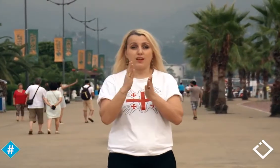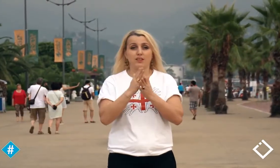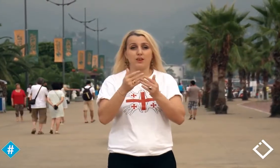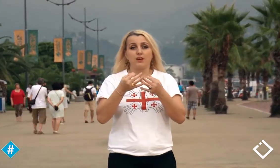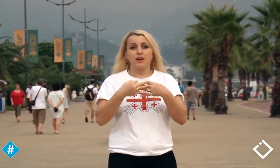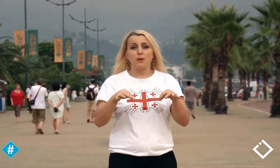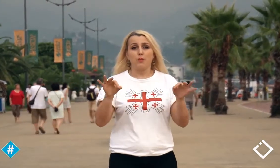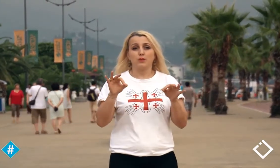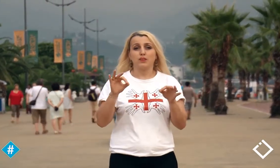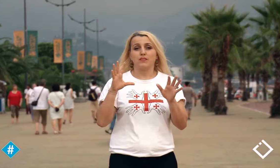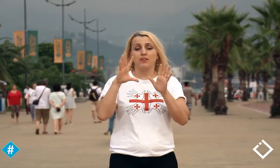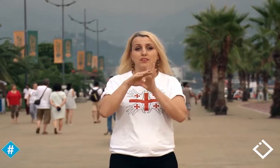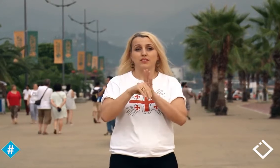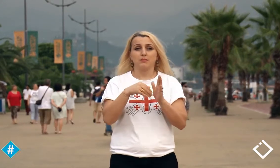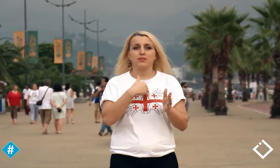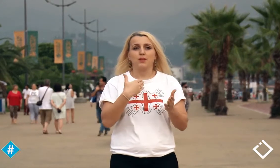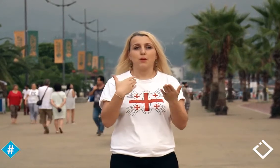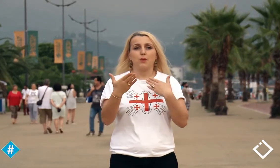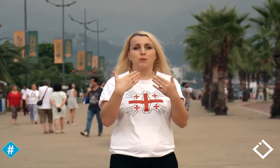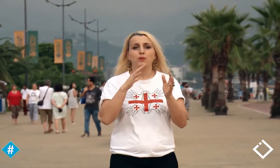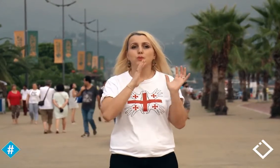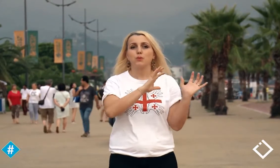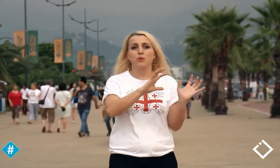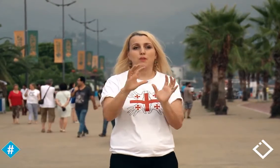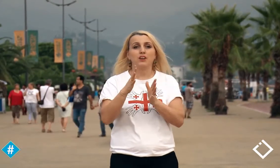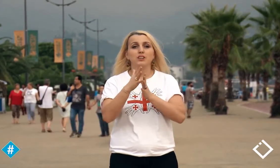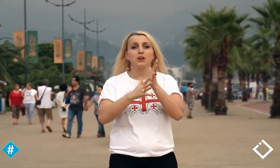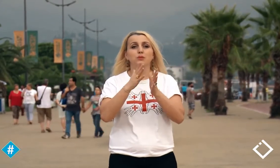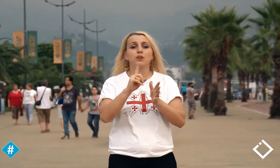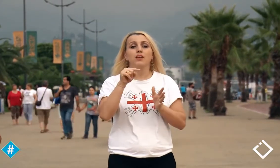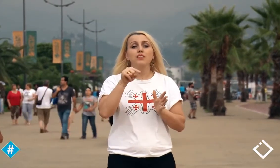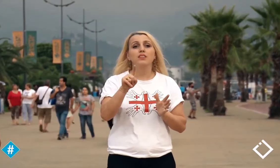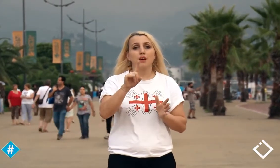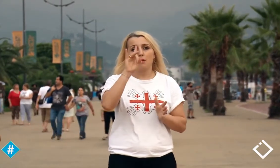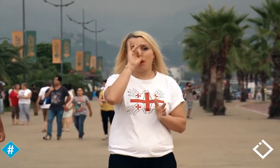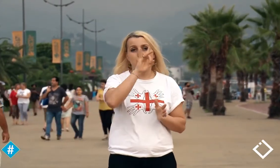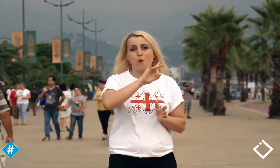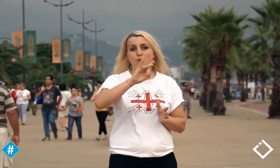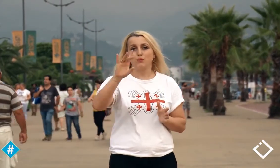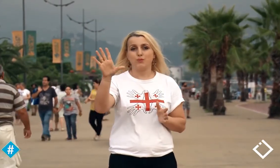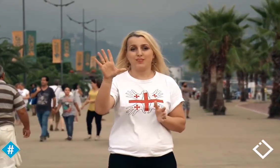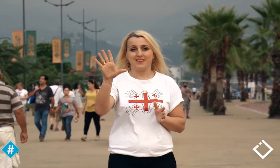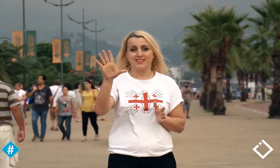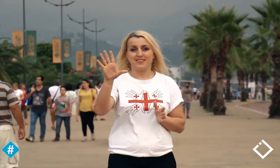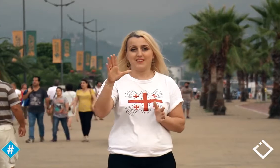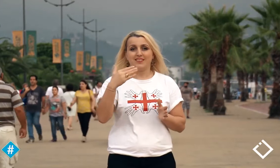ამისთვის ძალიან დიდი როლი ეკისრება სახელმწიფოს. სახელმწიფოსგან უნდა დაიწყოს ზრუნვა ჟესტური ენის